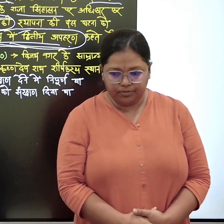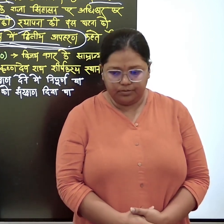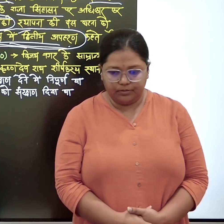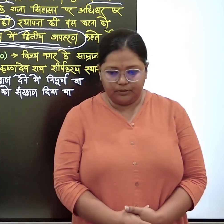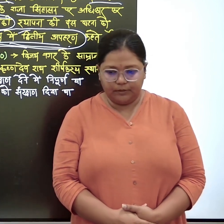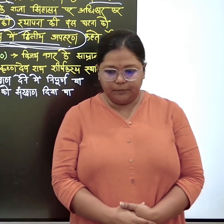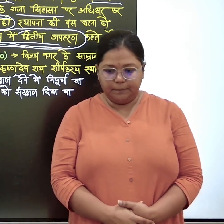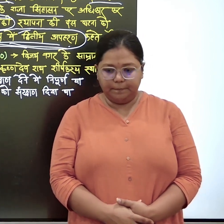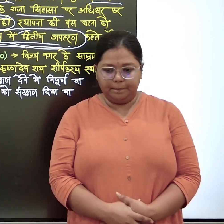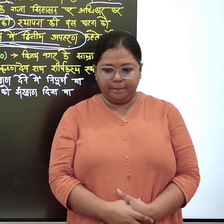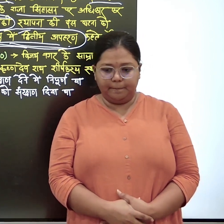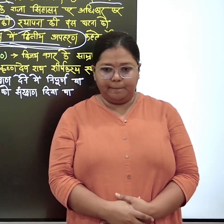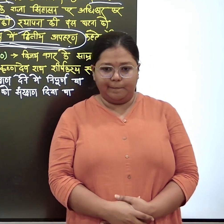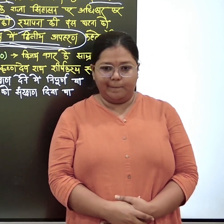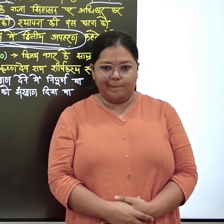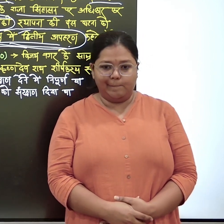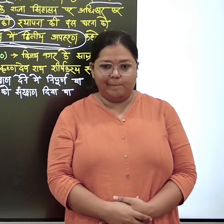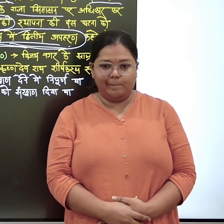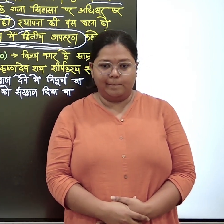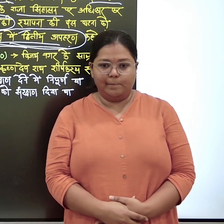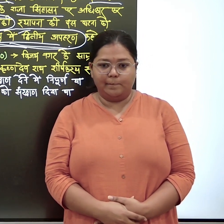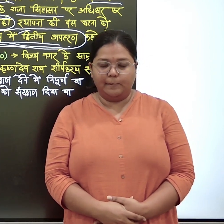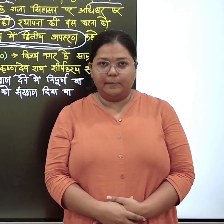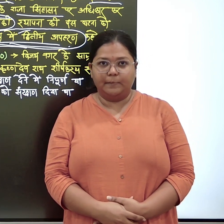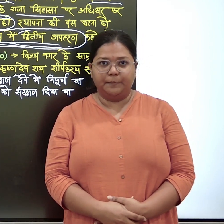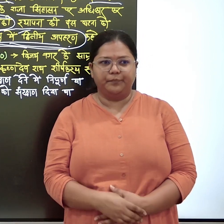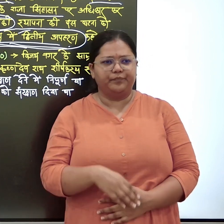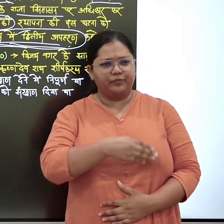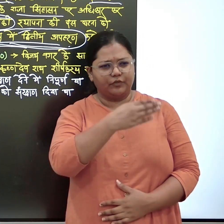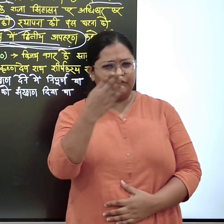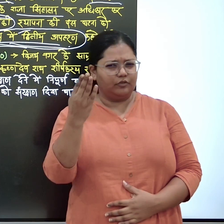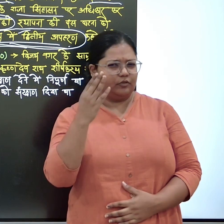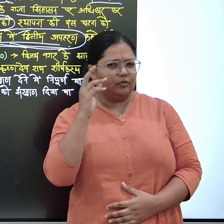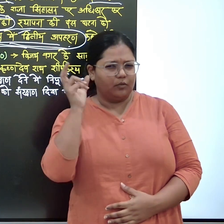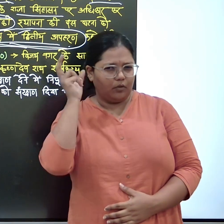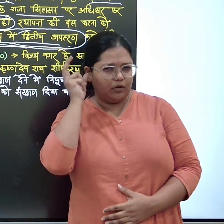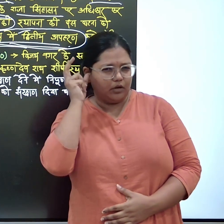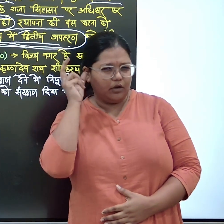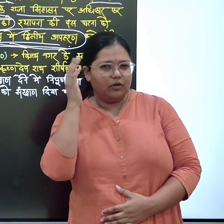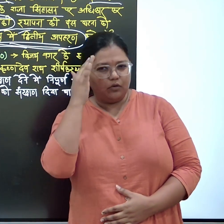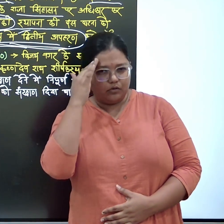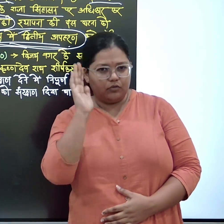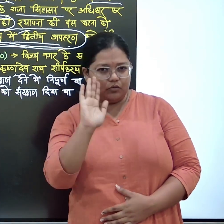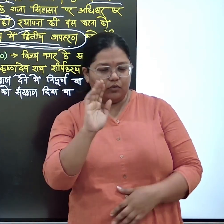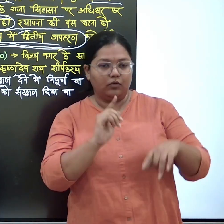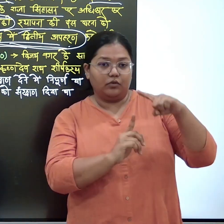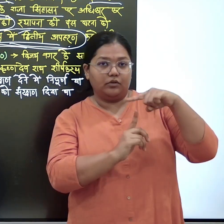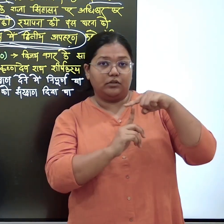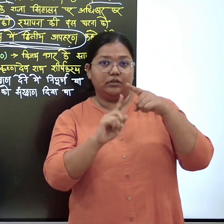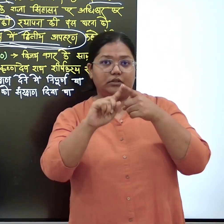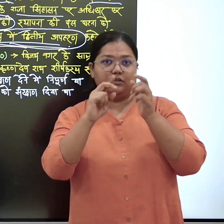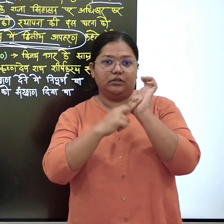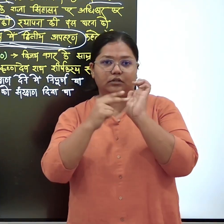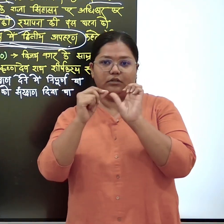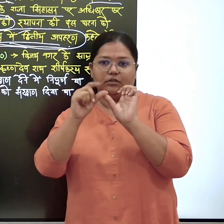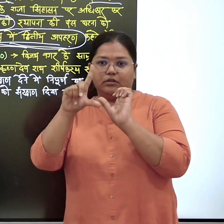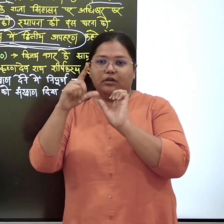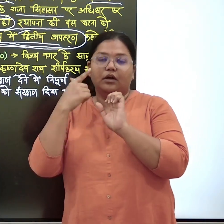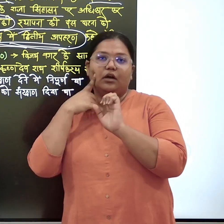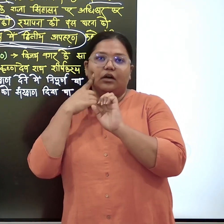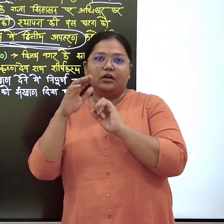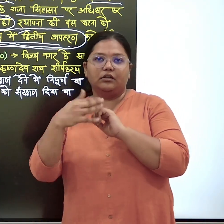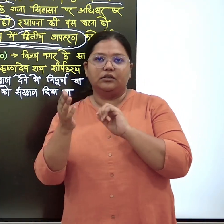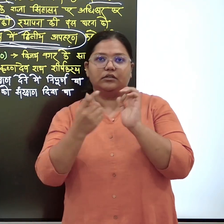कृष्ण देव राय आपने वो पढ़ा था ना तेनालीरामा, सुने भी होगे कहानी, तेनालीरामा के समय में